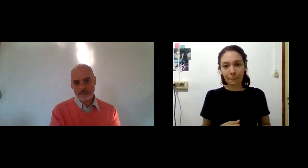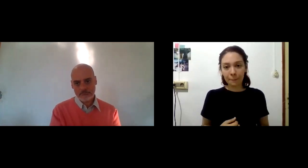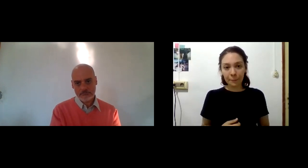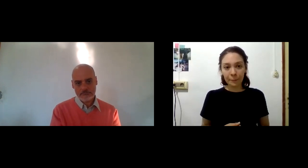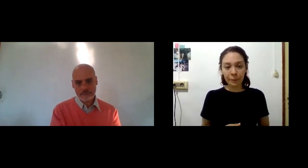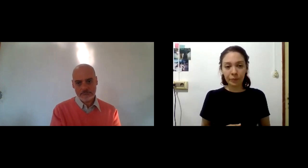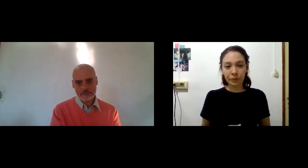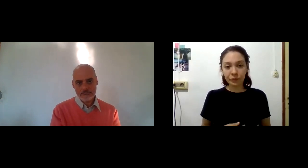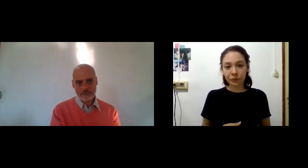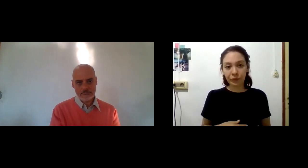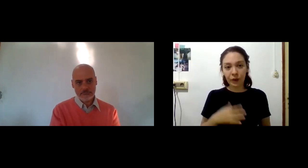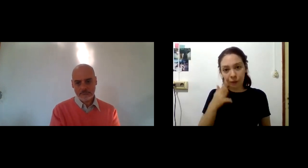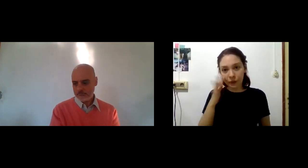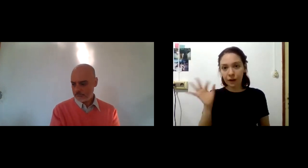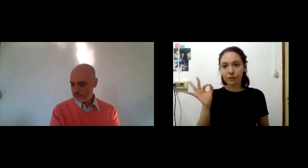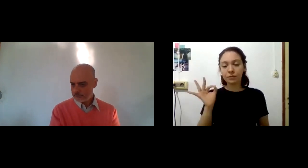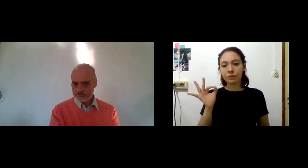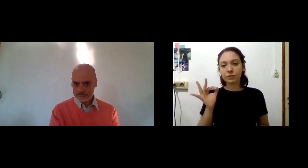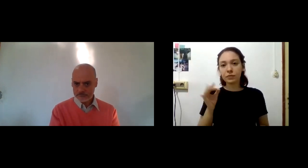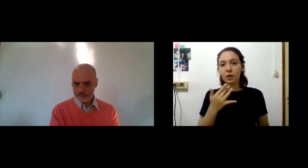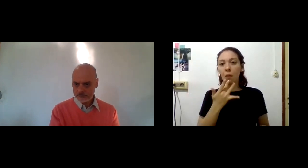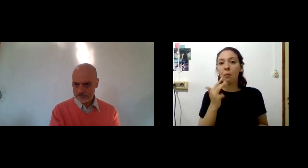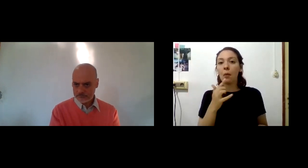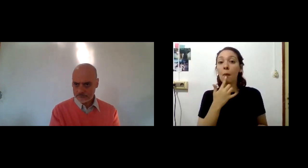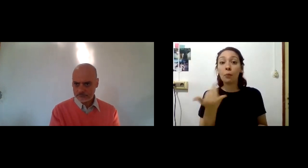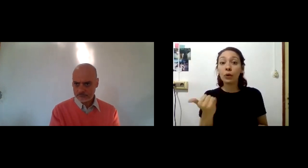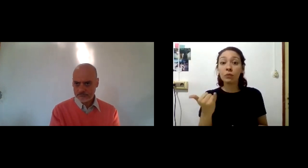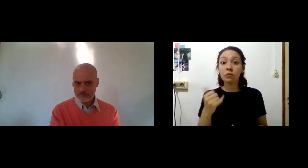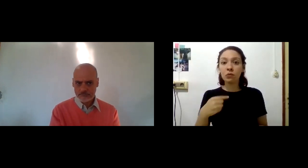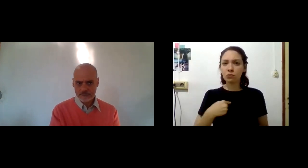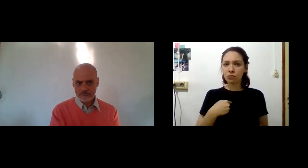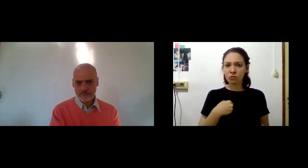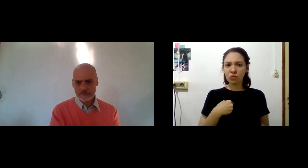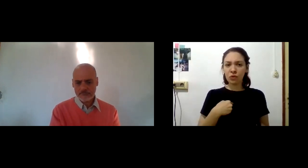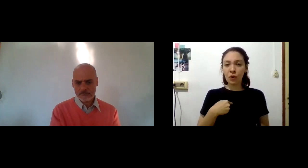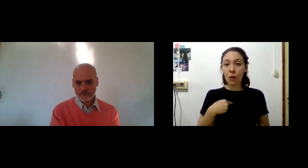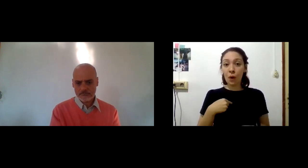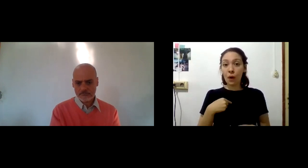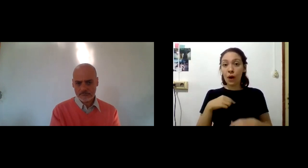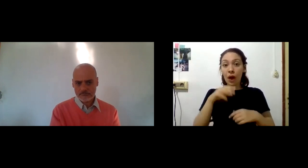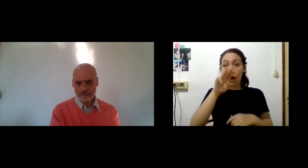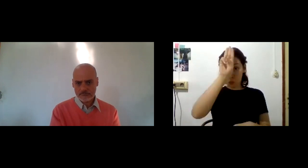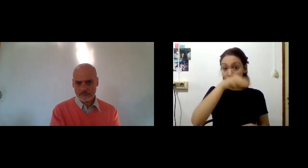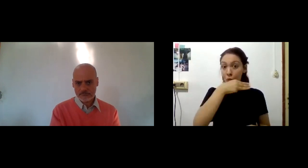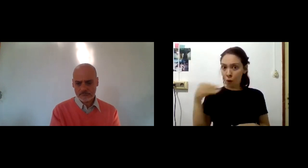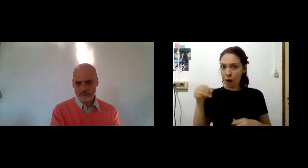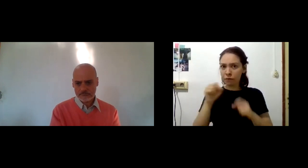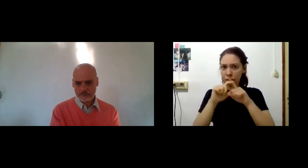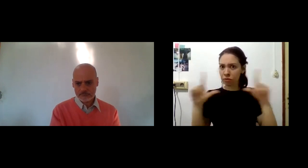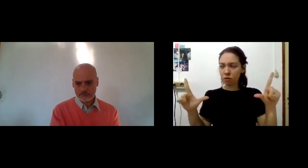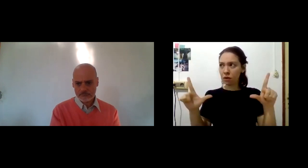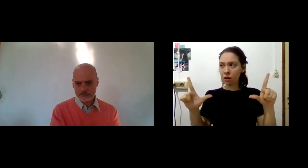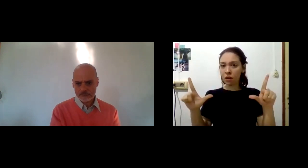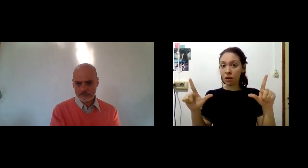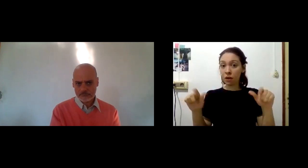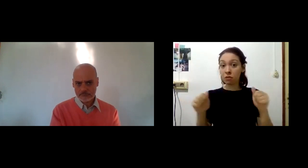disculpe. Sí, yo en mi caso, por ejemplo, entré a la página y bueno, me dice que está aceptado porque antes te decía una preinscripción,